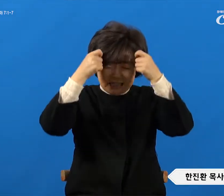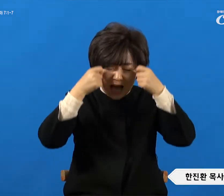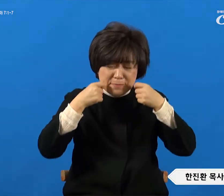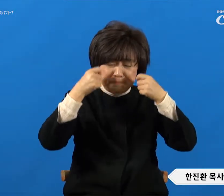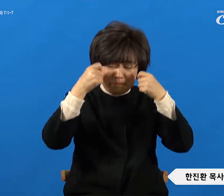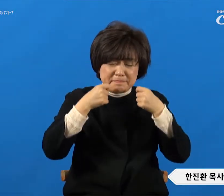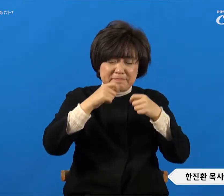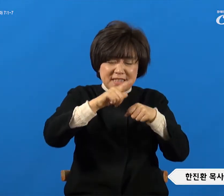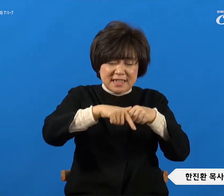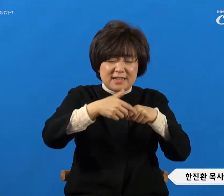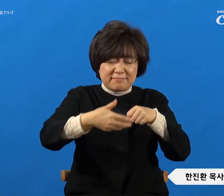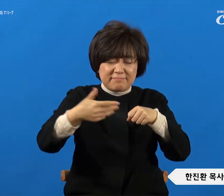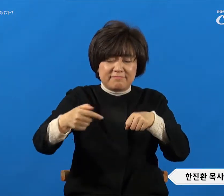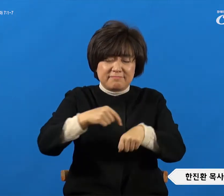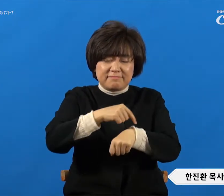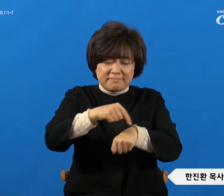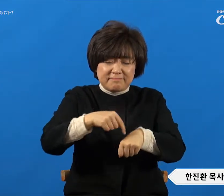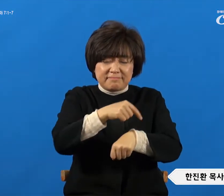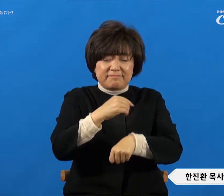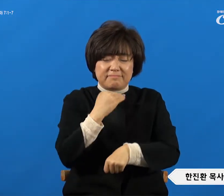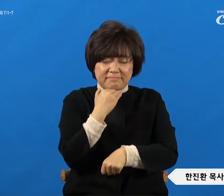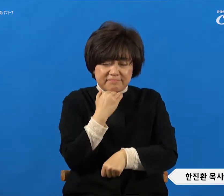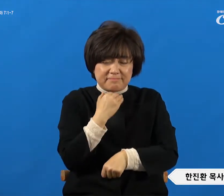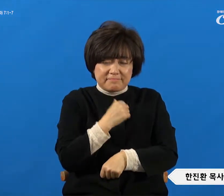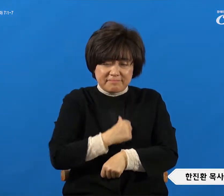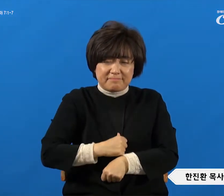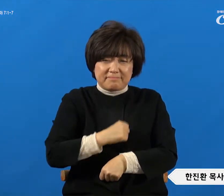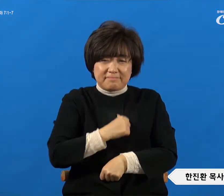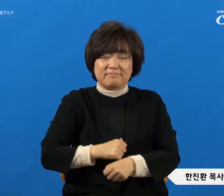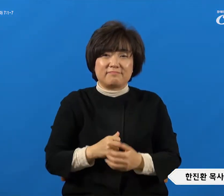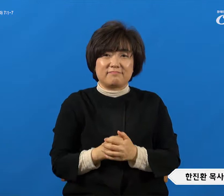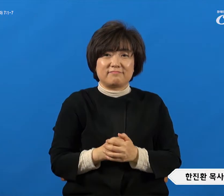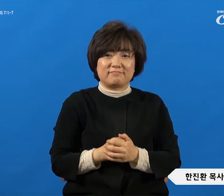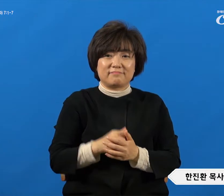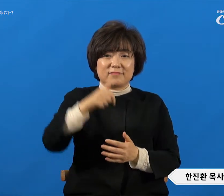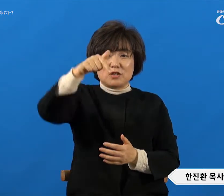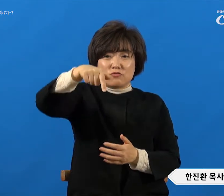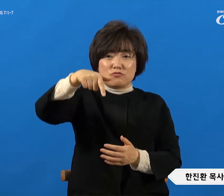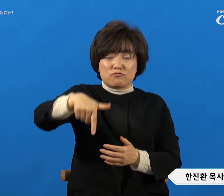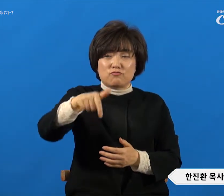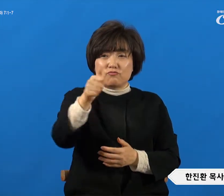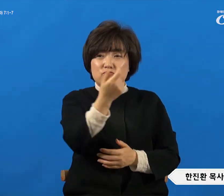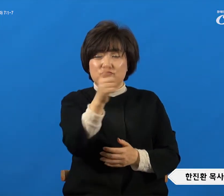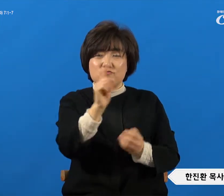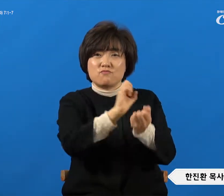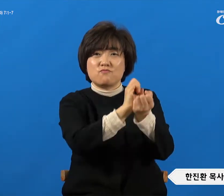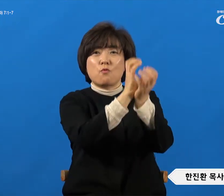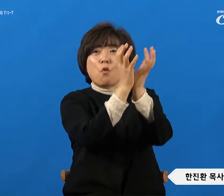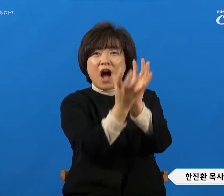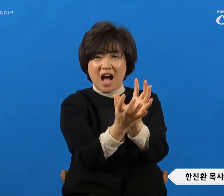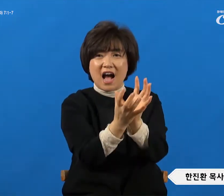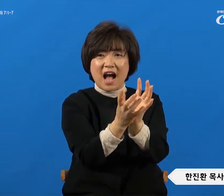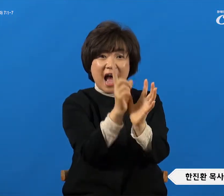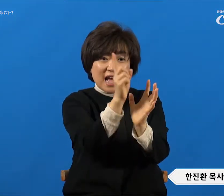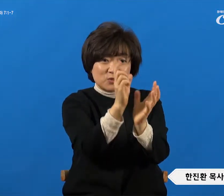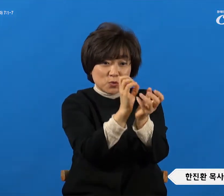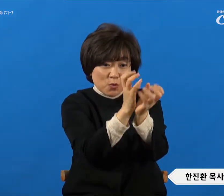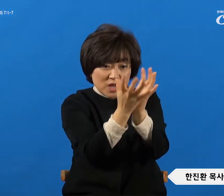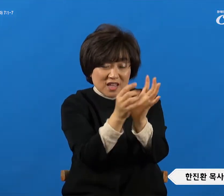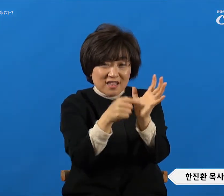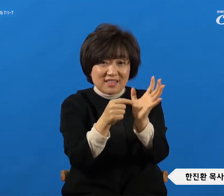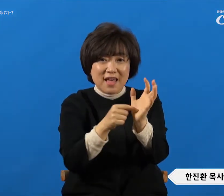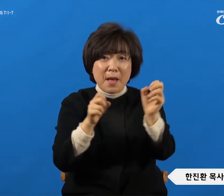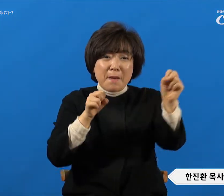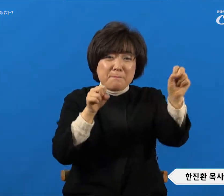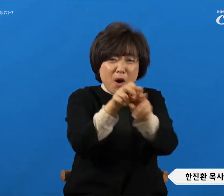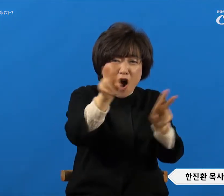세월이 지나면 변화됩니다. 국화 한 송이 안에 천둥 1000번, 벼락 1000번,